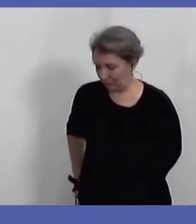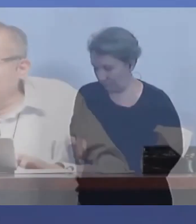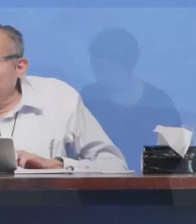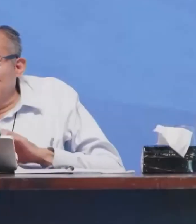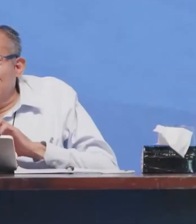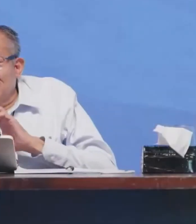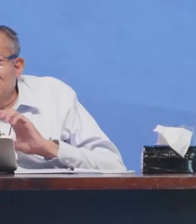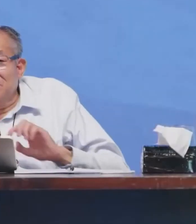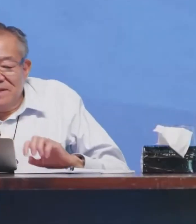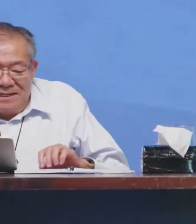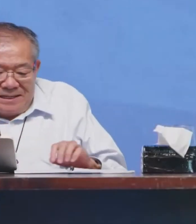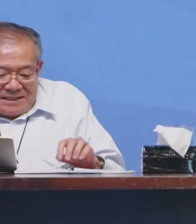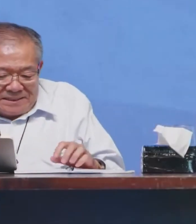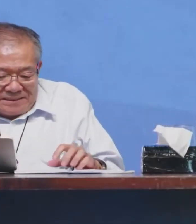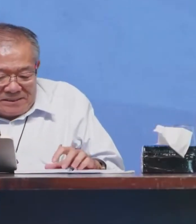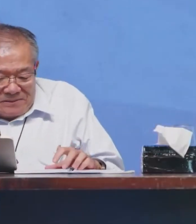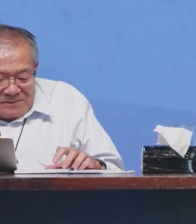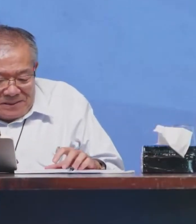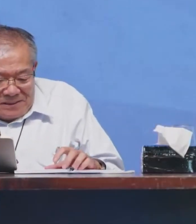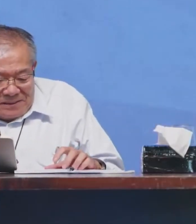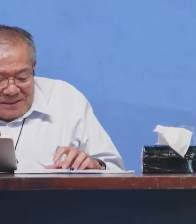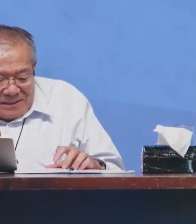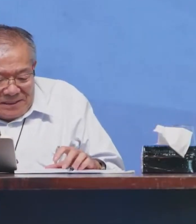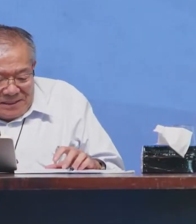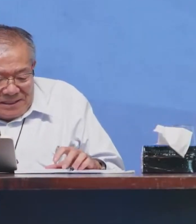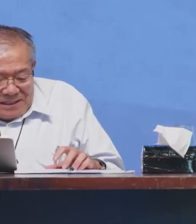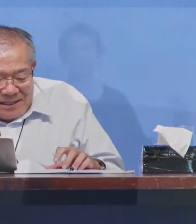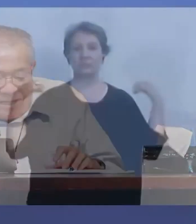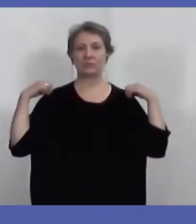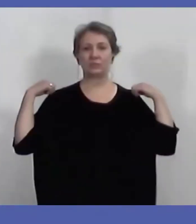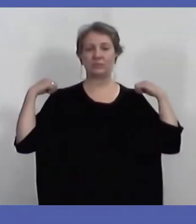E assim vai, então. Essas são,